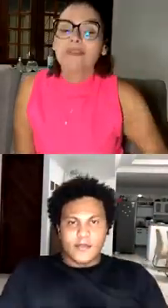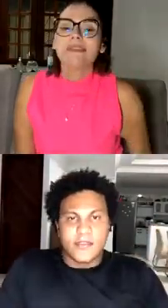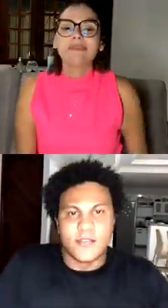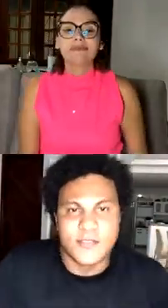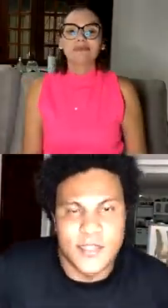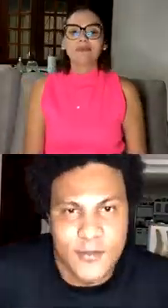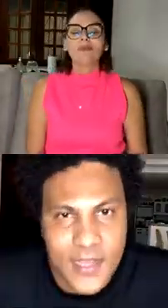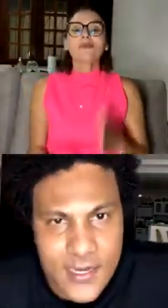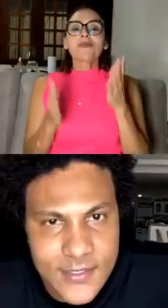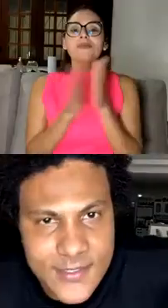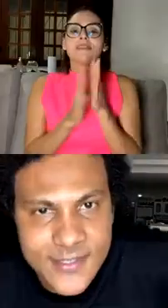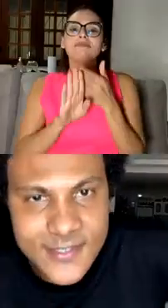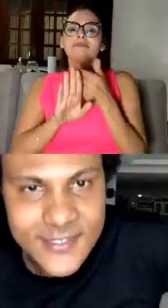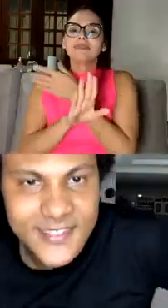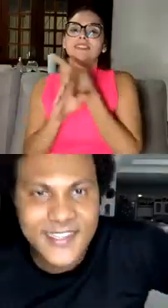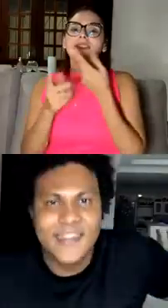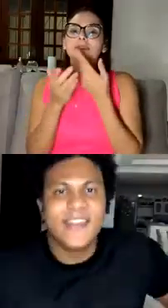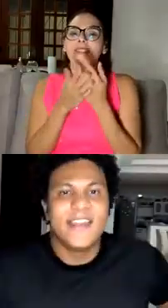Esse é o sinal dela.